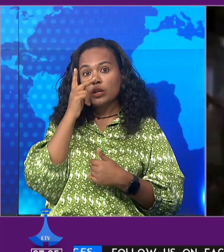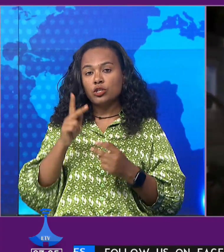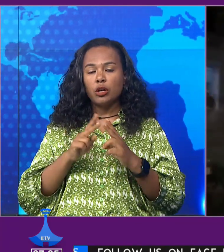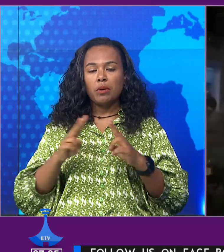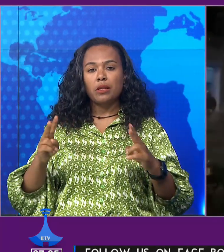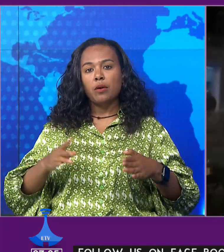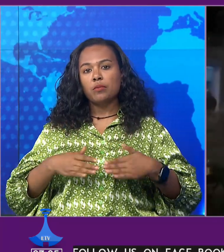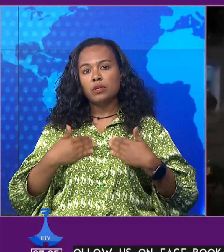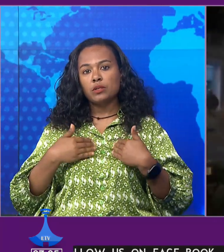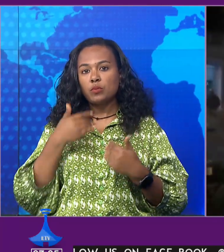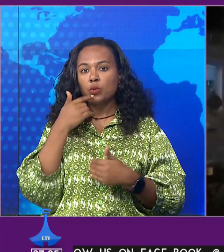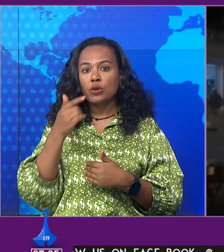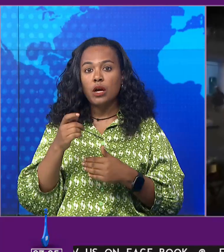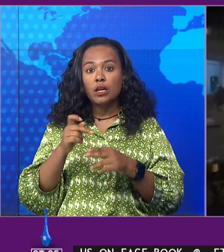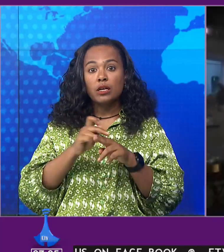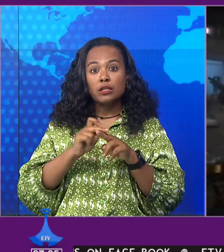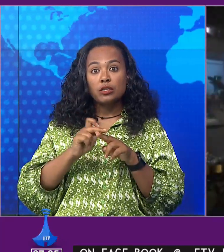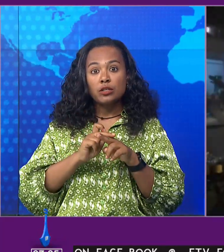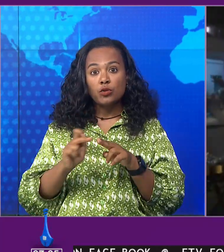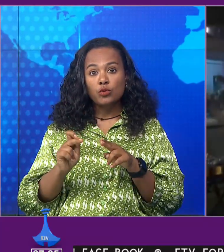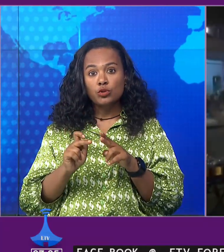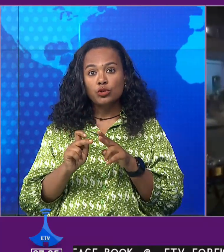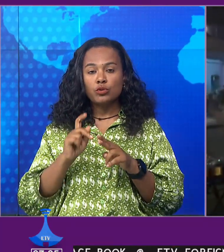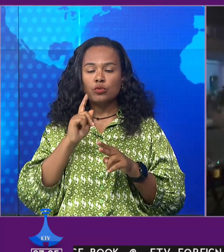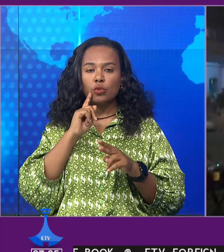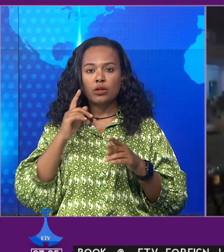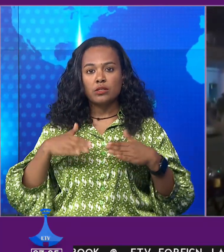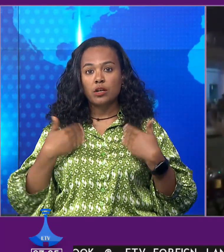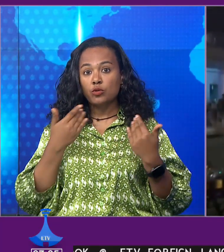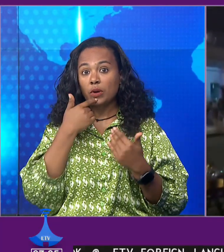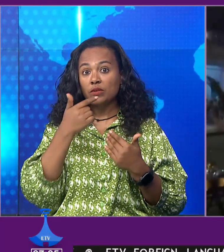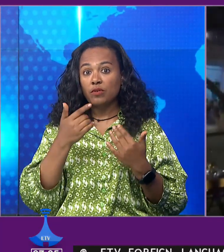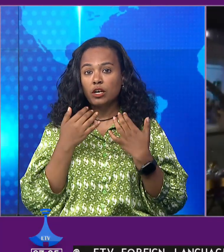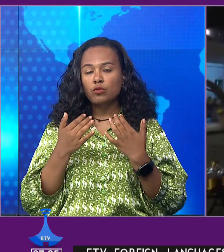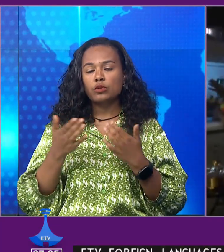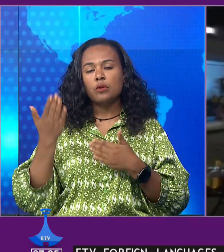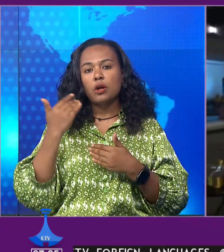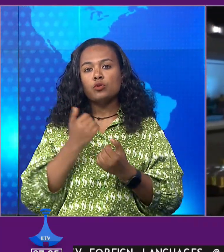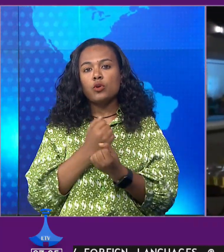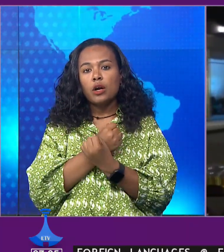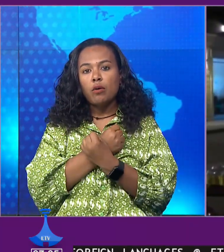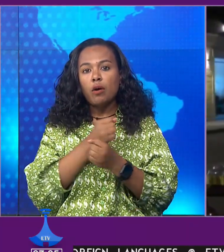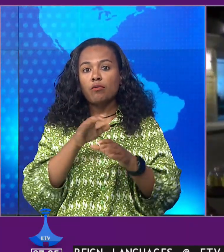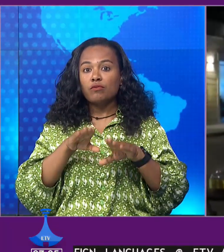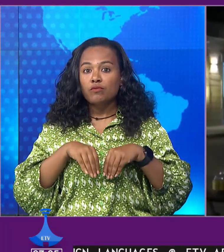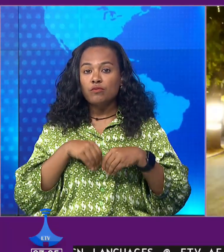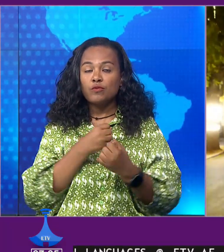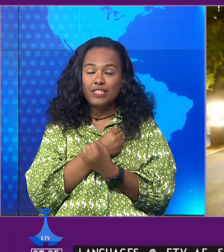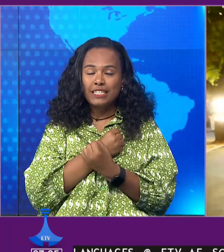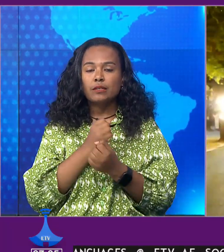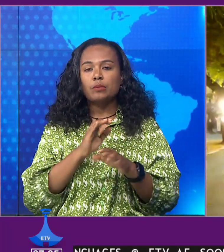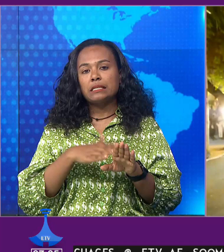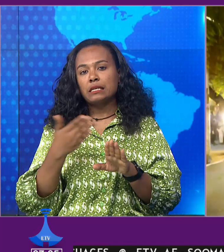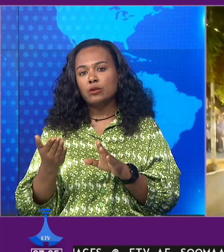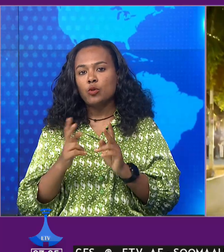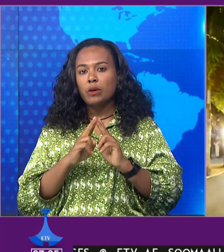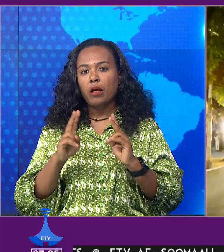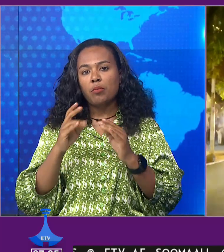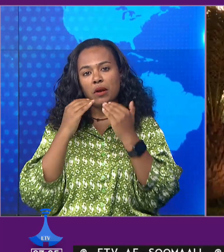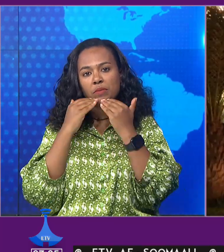ደስ ብሎኛል። ድሬዎች እንኳን ደስ ያላችሁ ማለት ፈልጋለሁ። ስለነበራችሁ አቀባበል፣ ፍቅር እና መስተንግዶ እጅግ